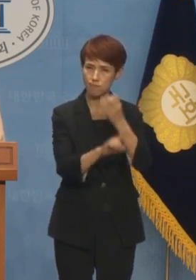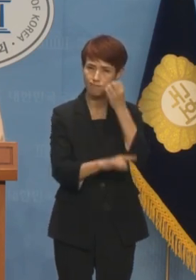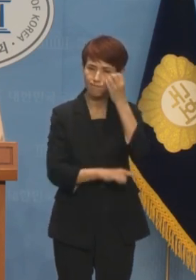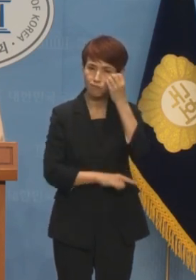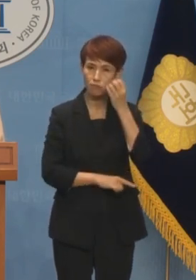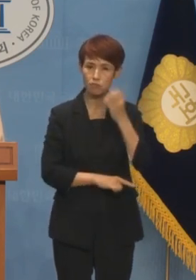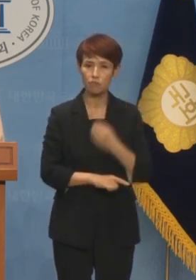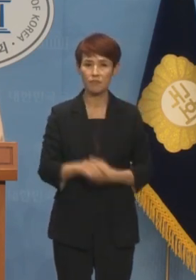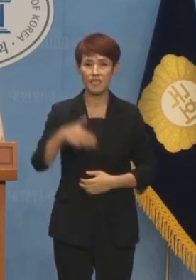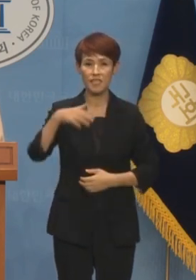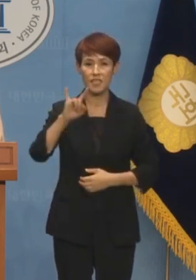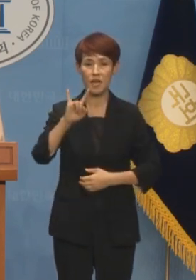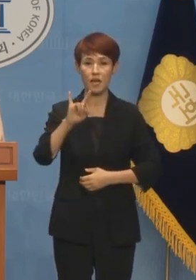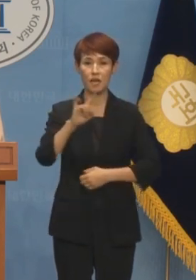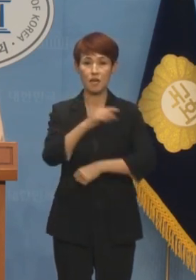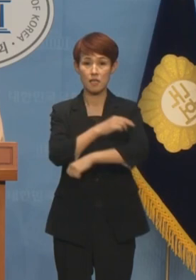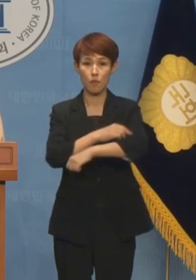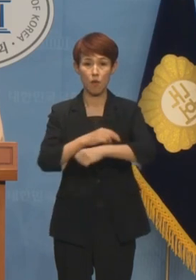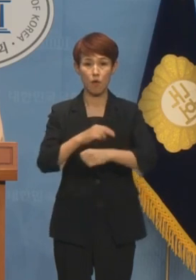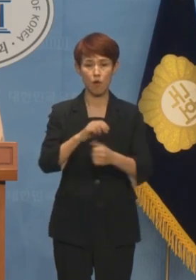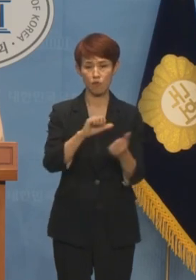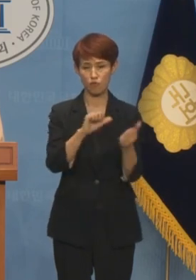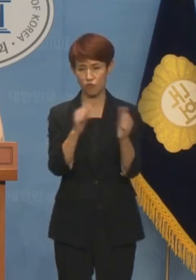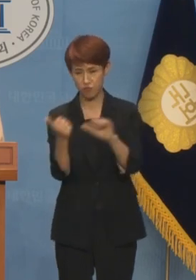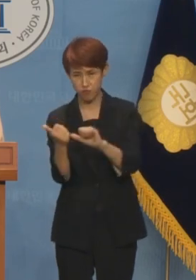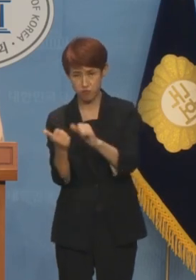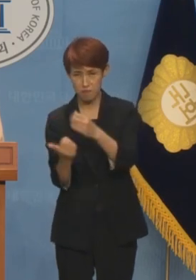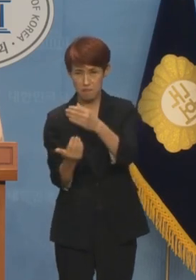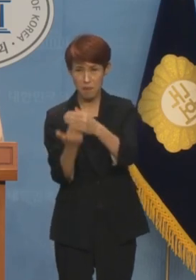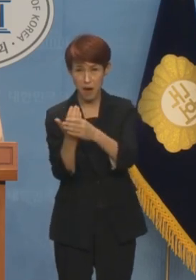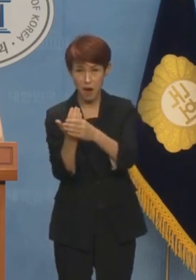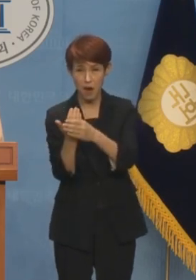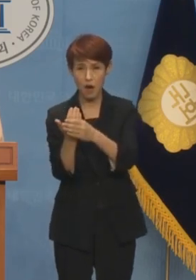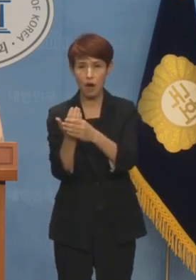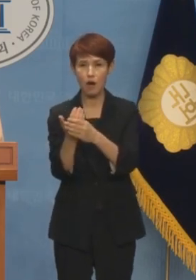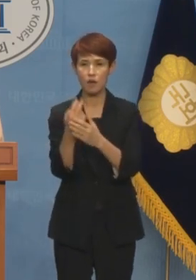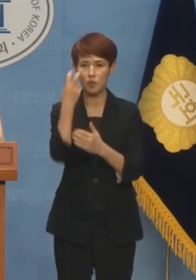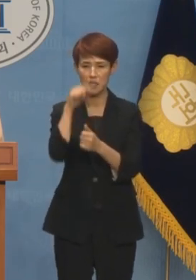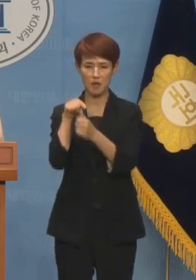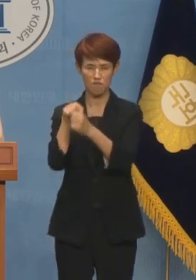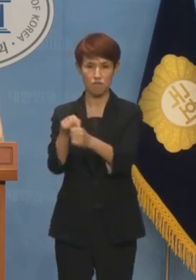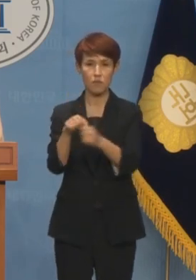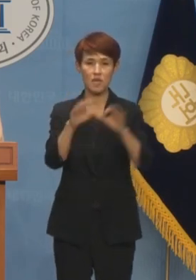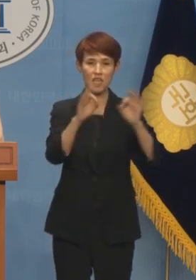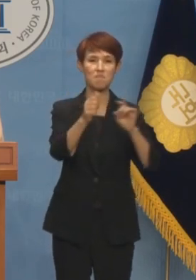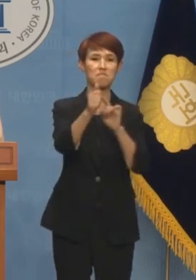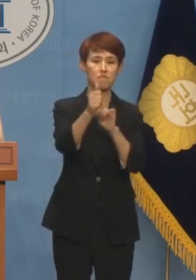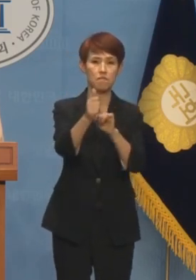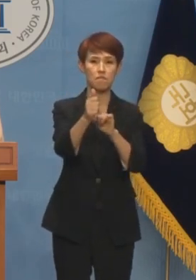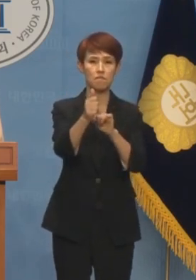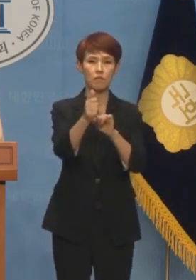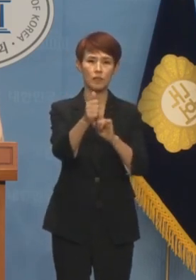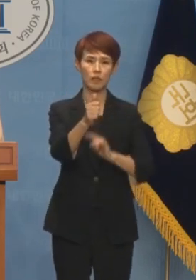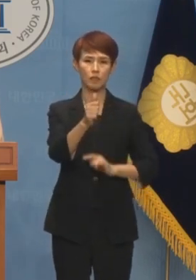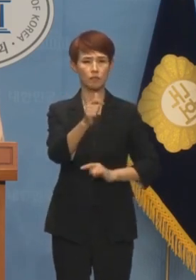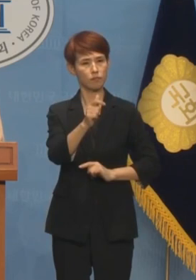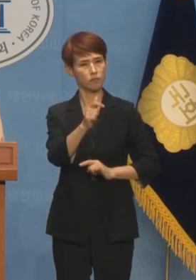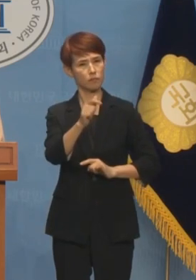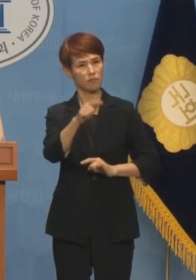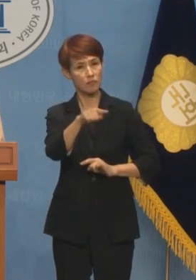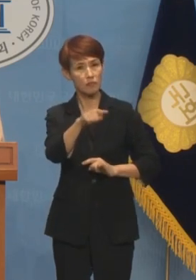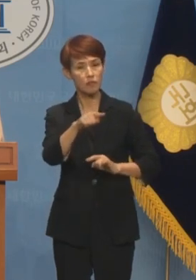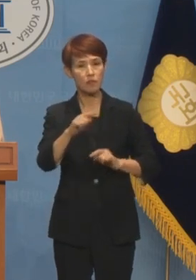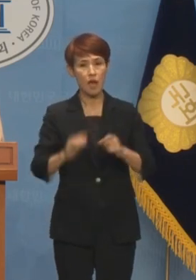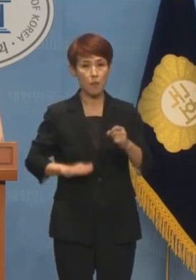해병대 최상병 순직 수사 외압 사건의 핵심 피의자인 김계환 해병대 사령관의 수상쩍은 행적이